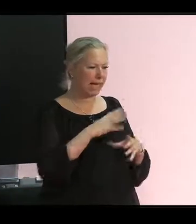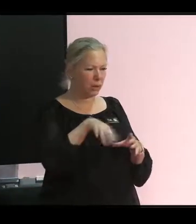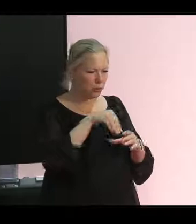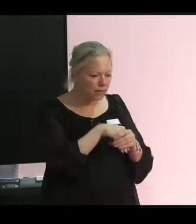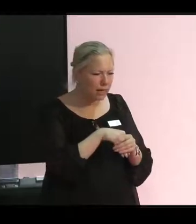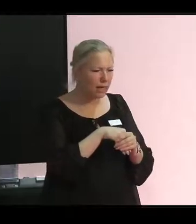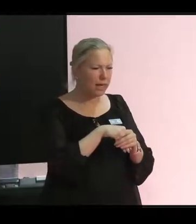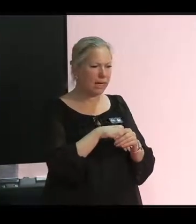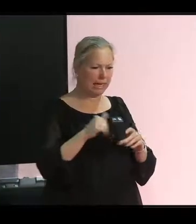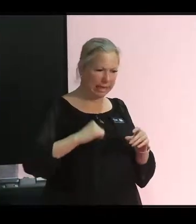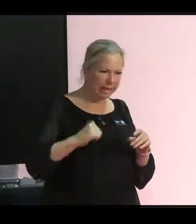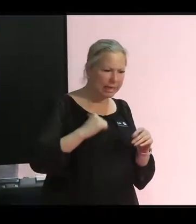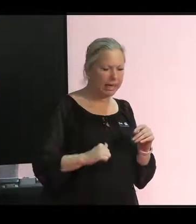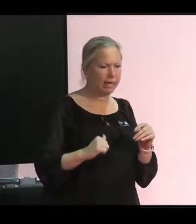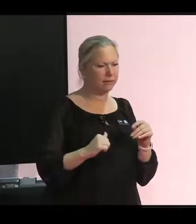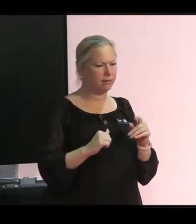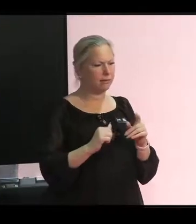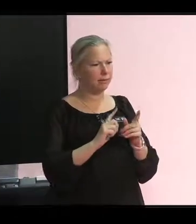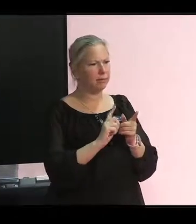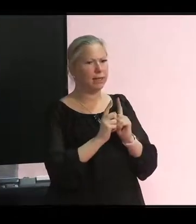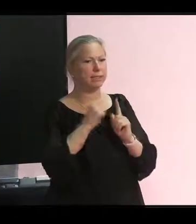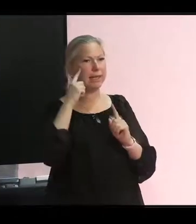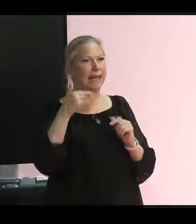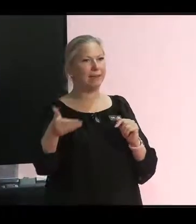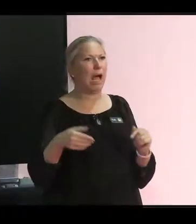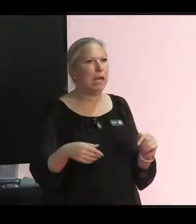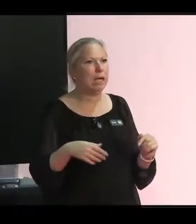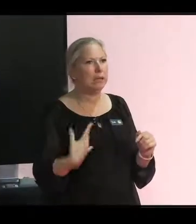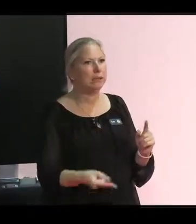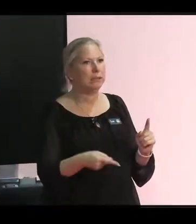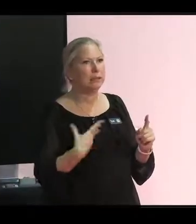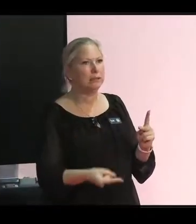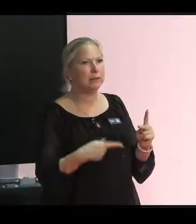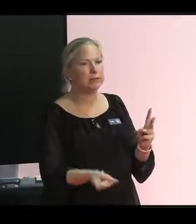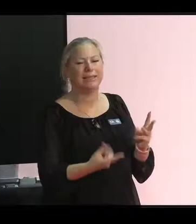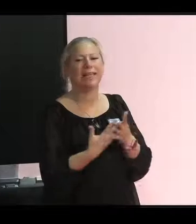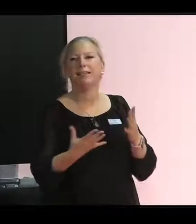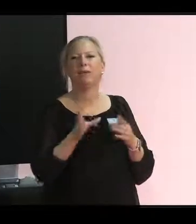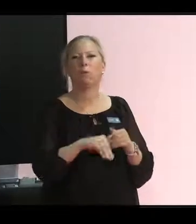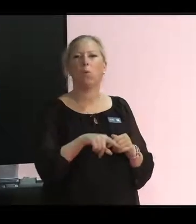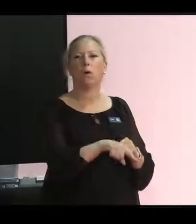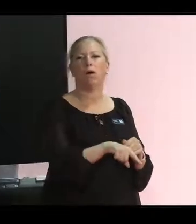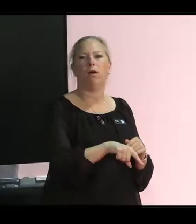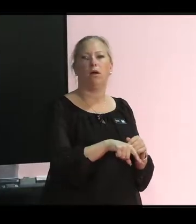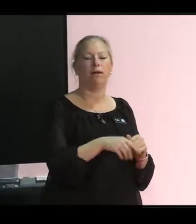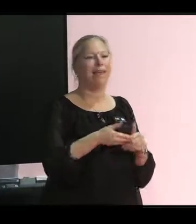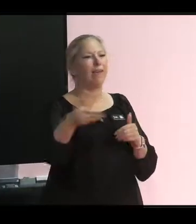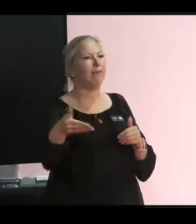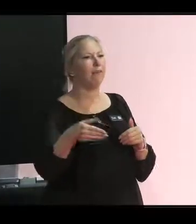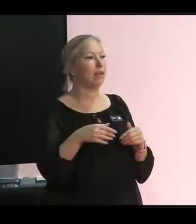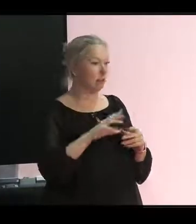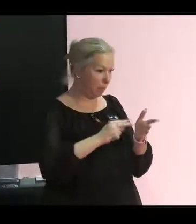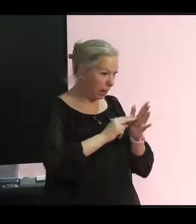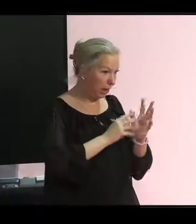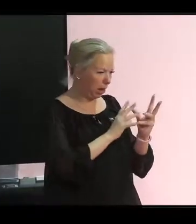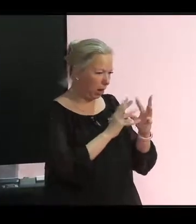inkludering och tillgänglighet är någonting man kanske tänker på i efterhand. Det är inte riktigt någonting som kommer när man planerar, alltså så här, i själva planeringen